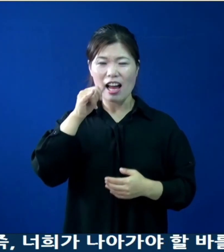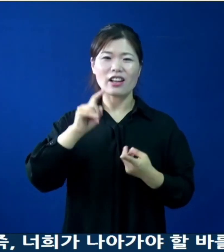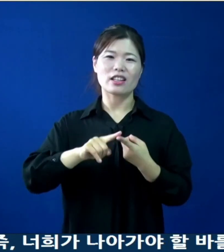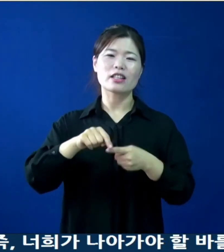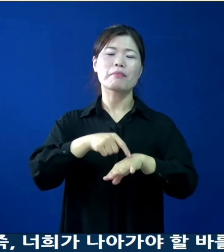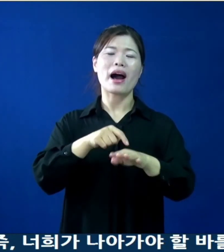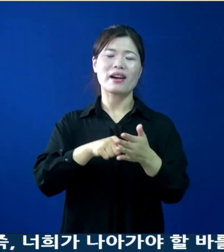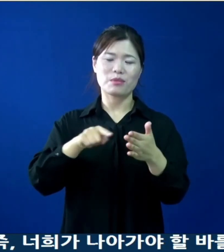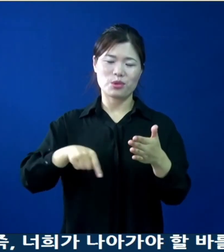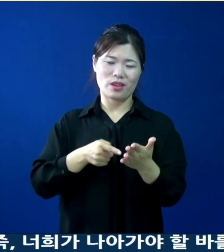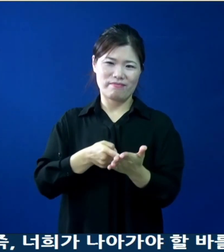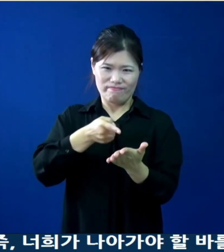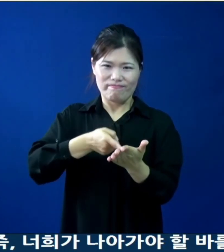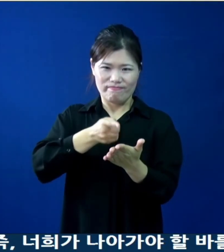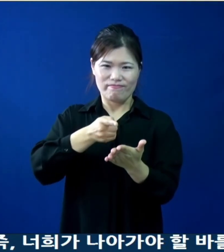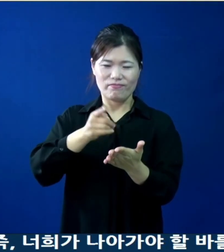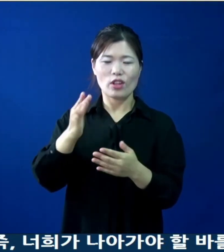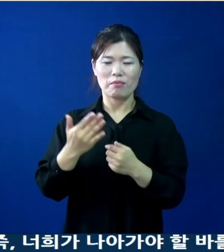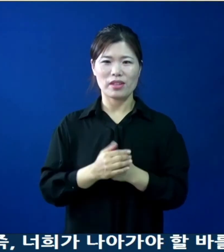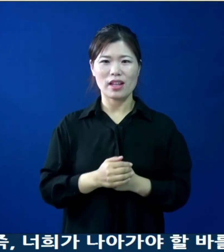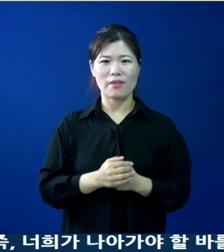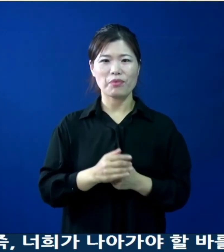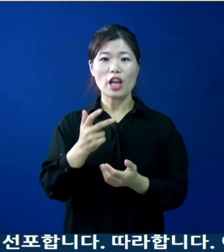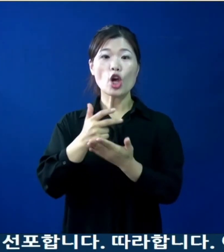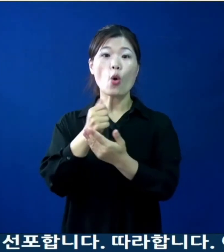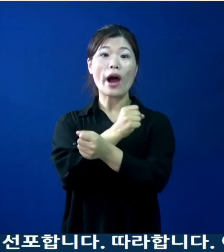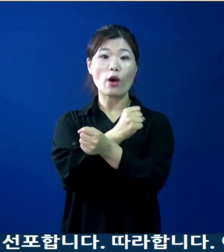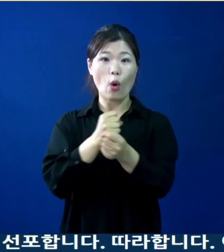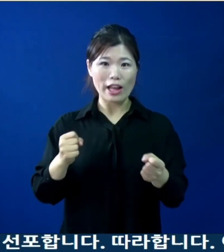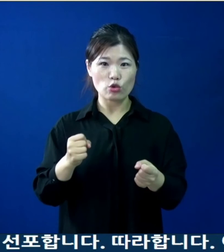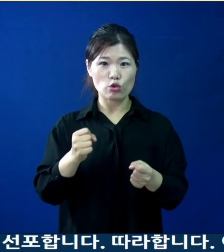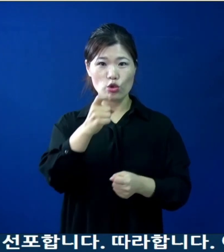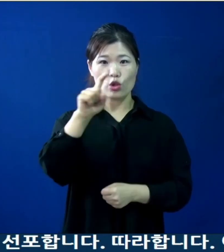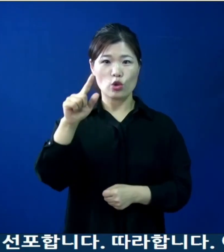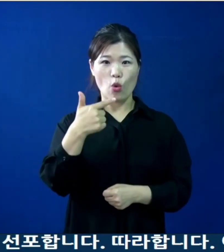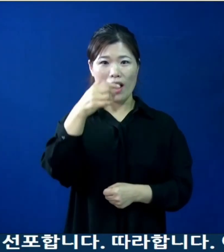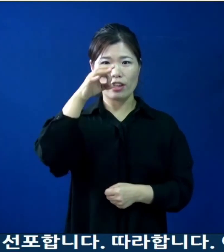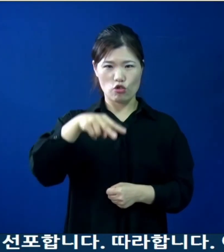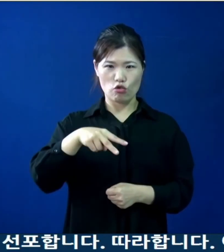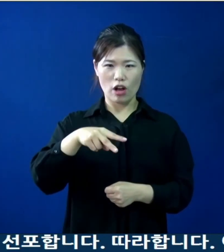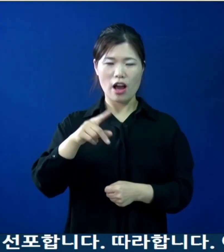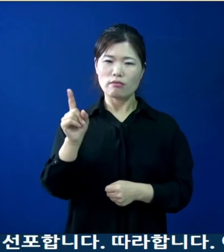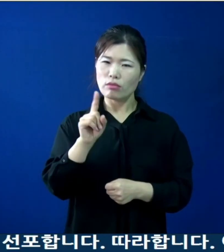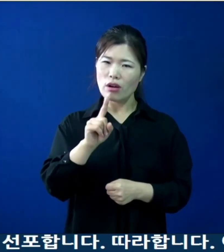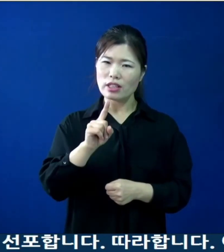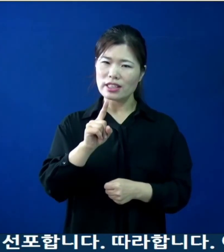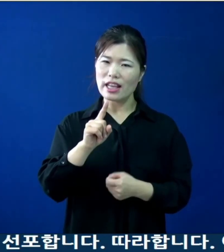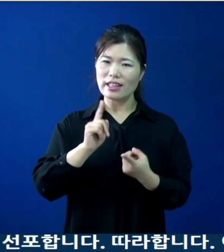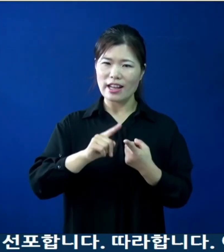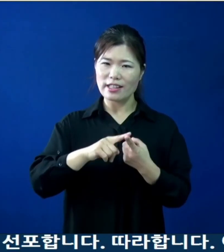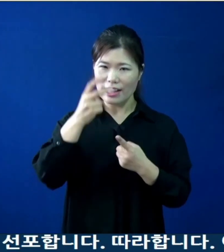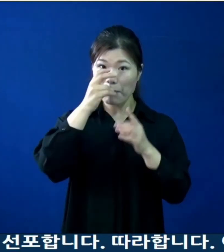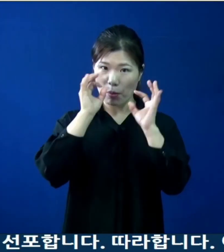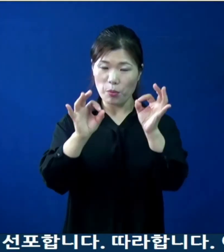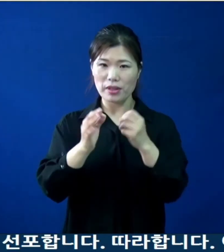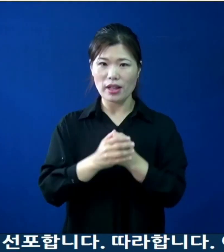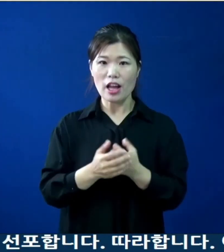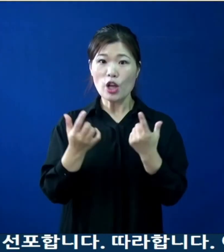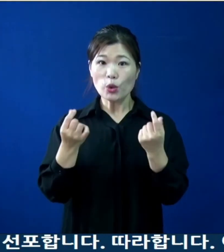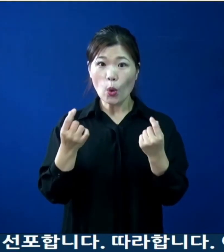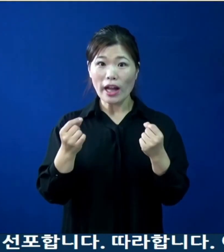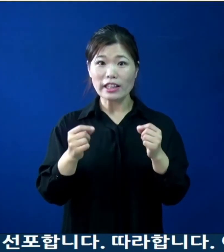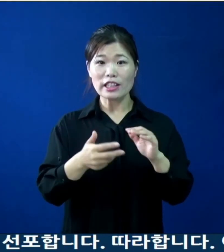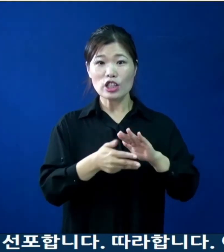마음판에 새겨야 하는 것이죠. 자, 여호와의 관유가 무엇인지를 살펴봄으로 오늘 말씀을 정리합니다. 똑같은